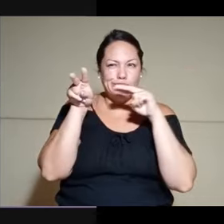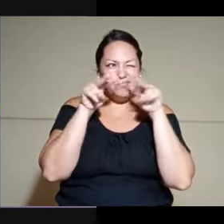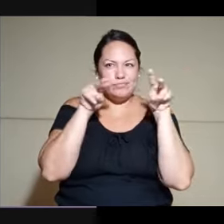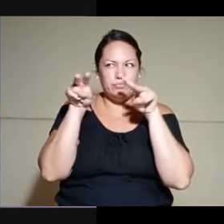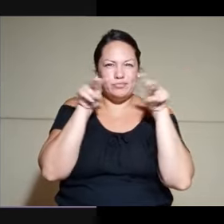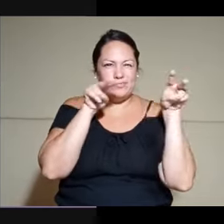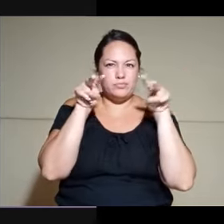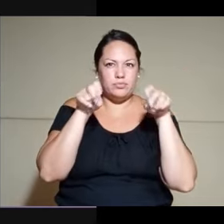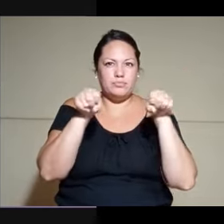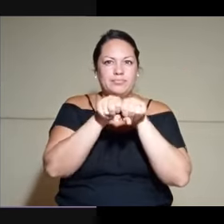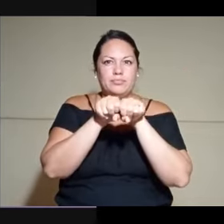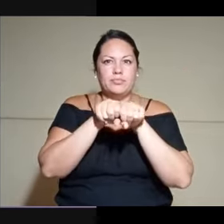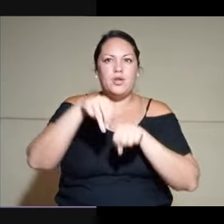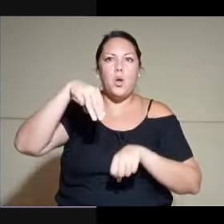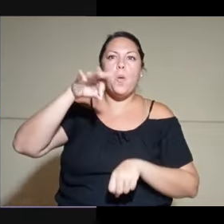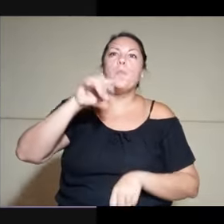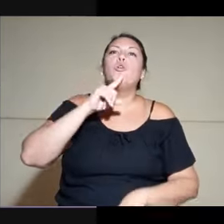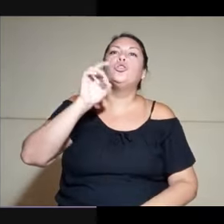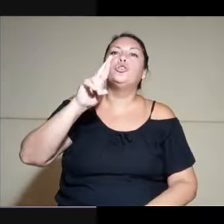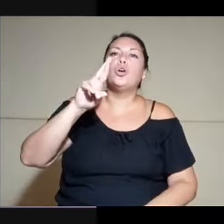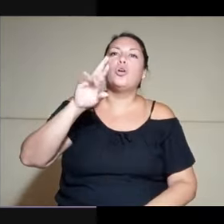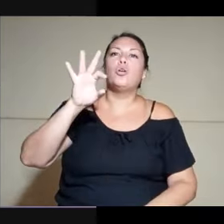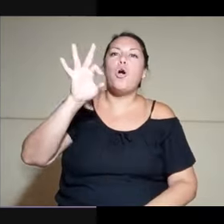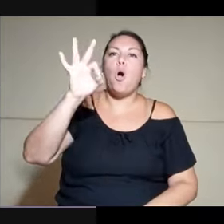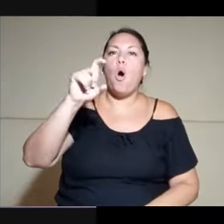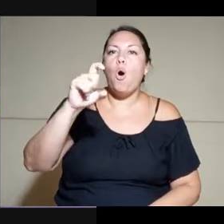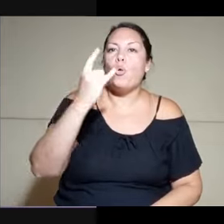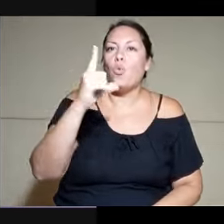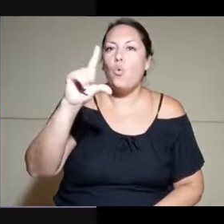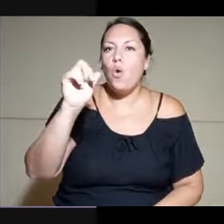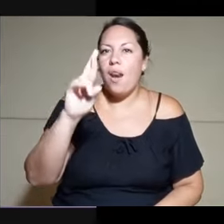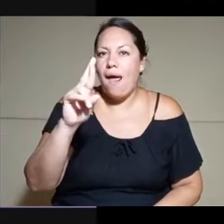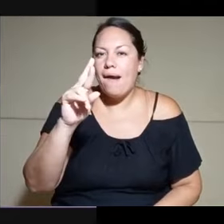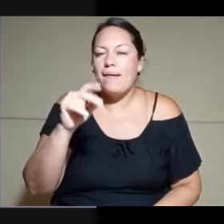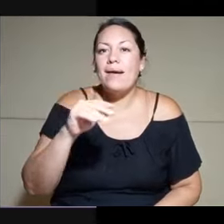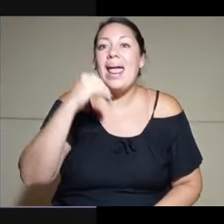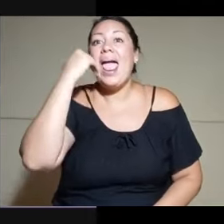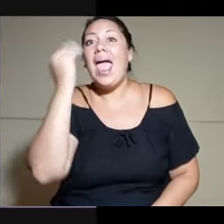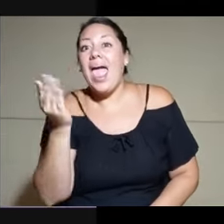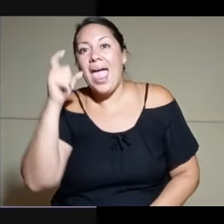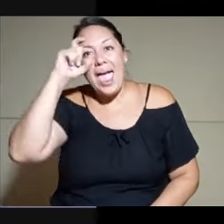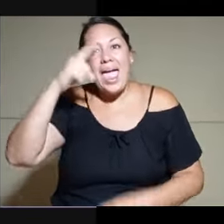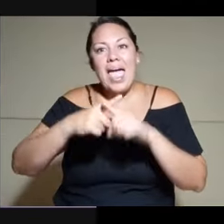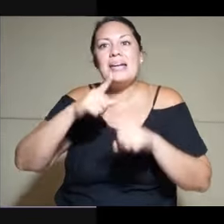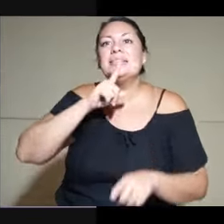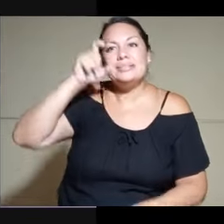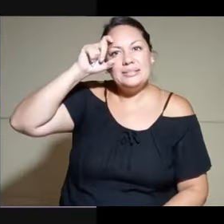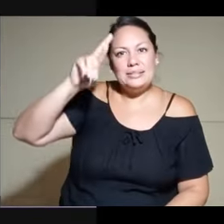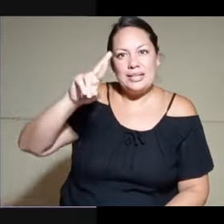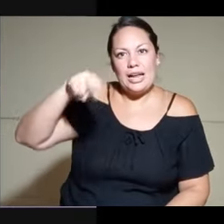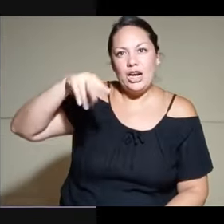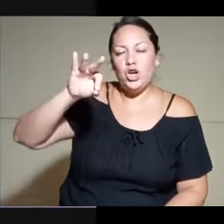los músculos, ¿sí?, que mueven el ojo. También se lo llama, motor ocular externo, no